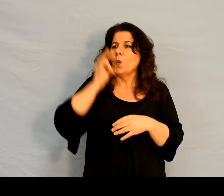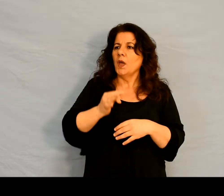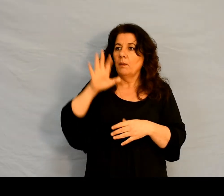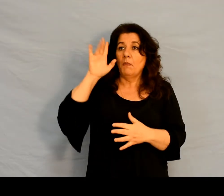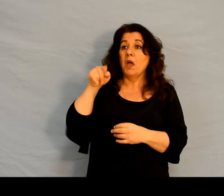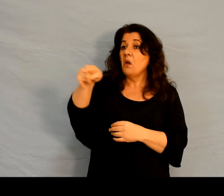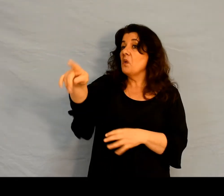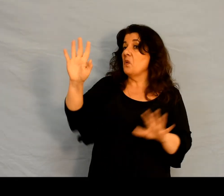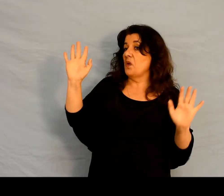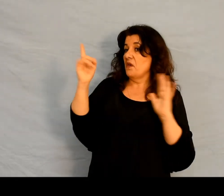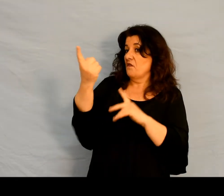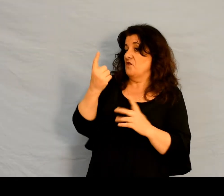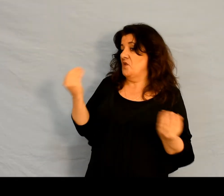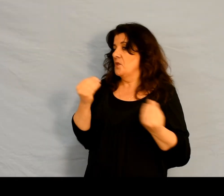savons pas d'où il est. »